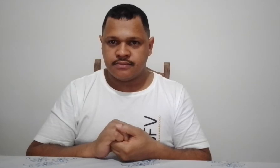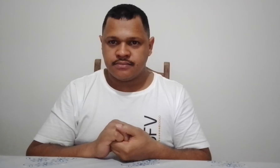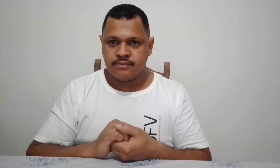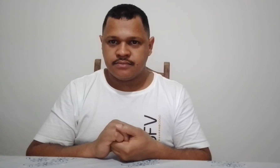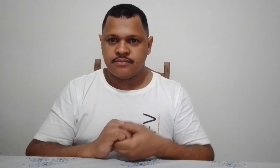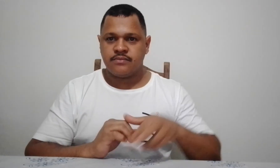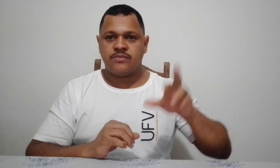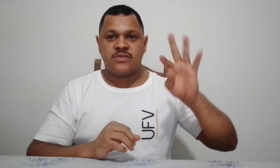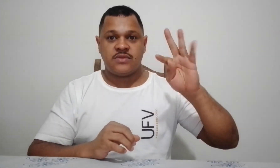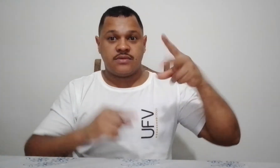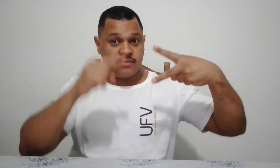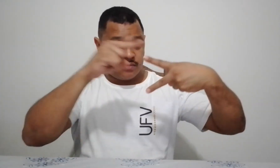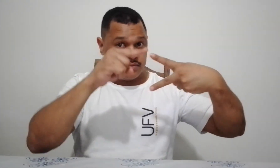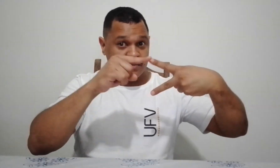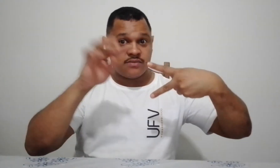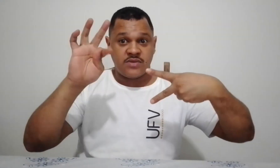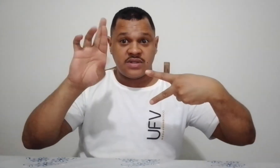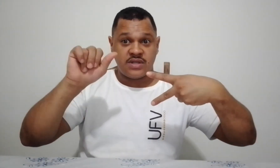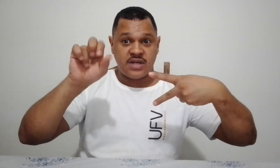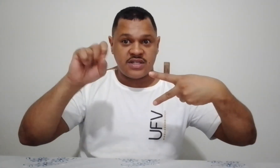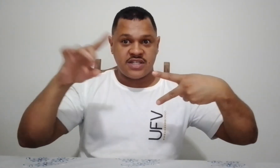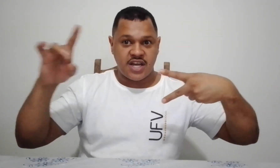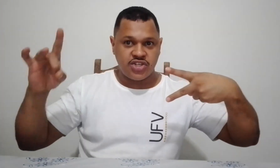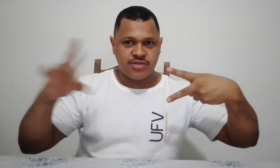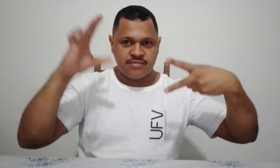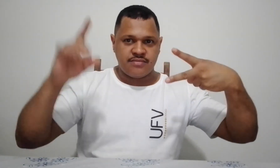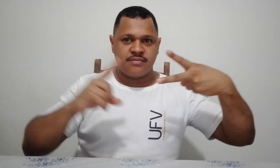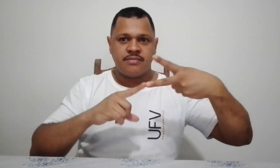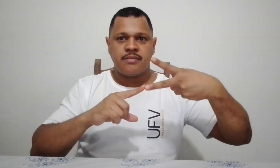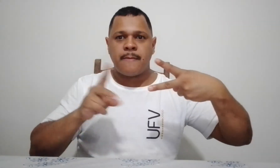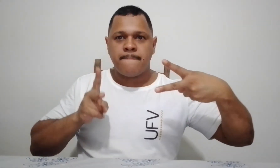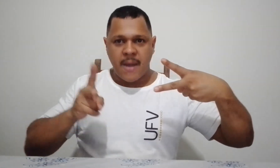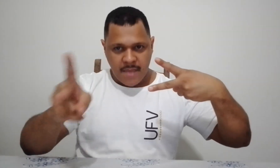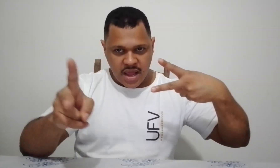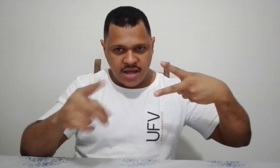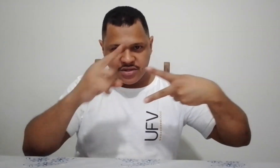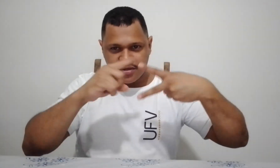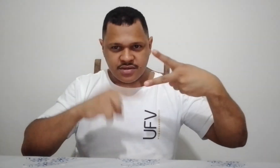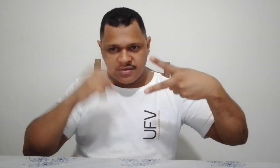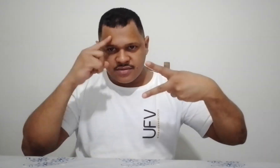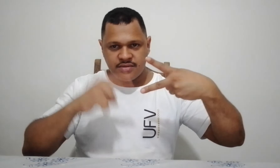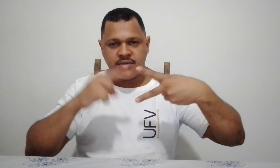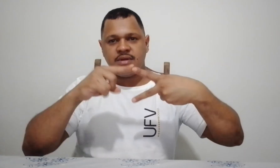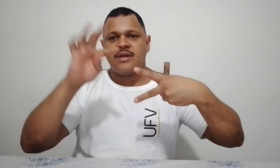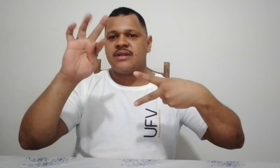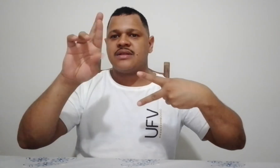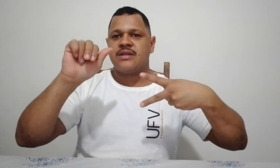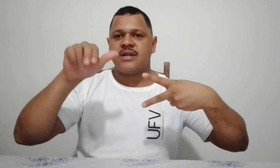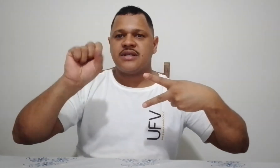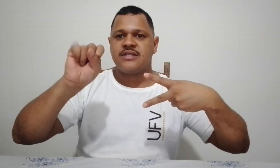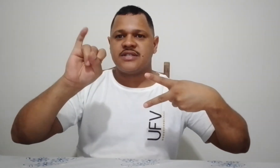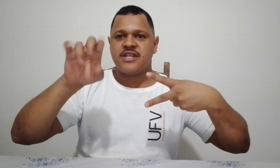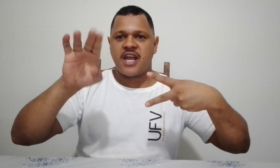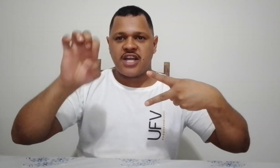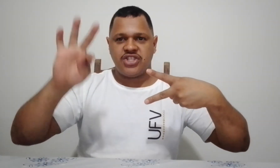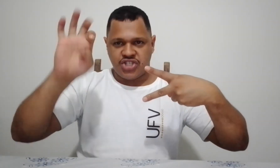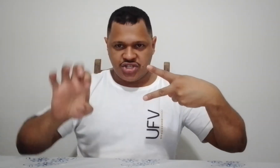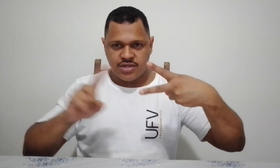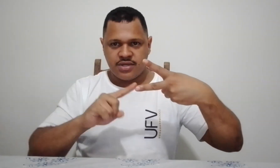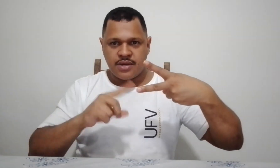transiente, o termo referente a regime permanente. Aqui o mesmo caso, o termo referente a regime transiente, regime permanente. Agora eu vou